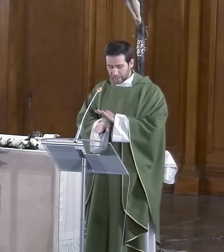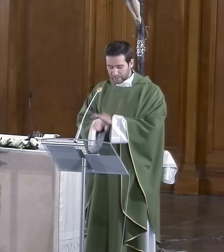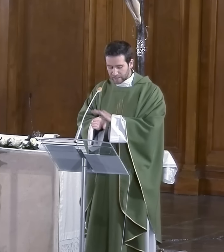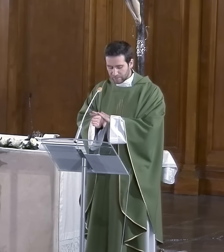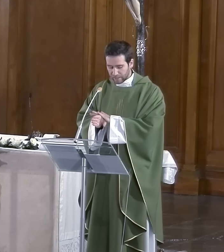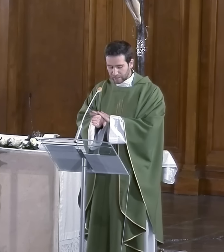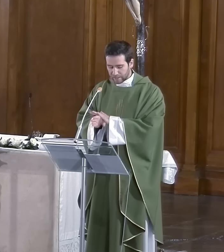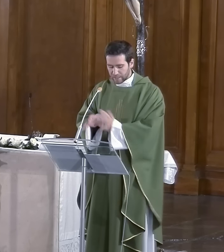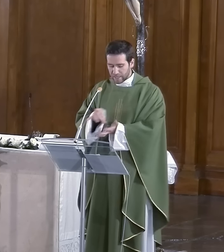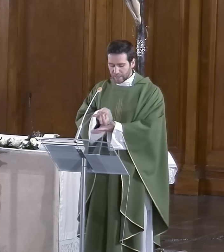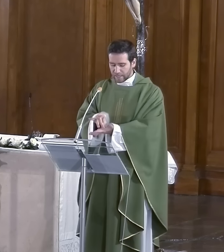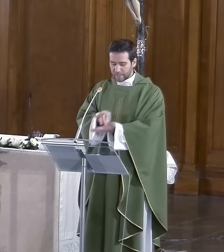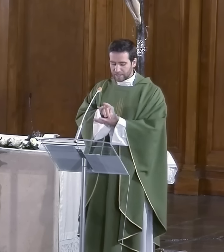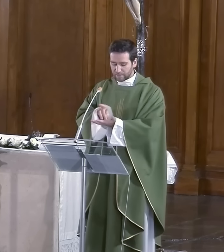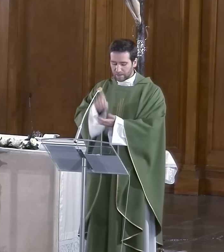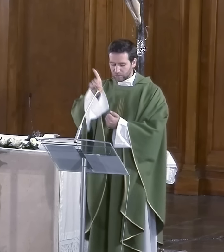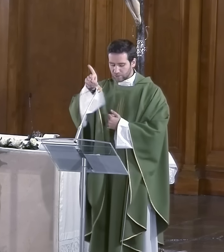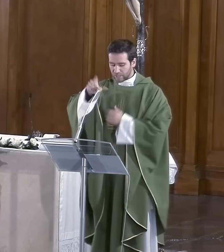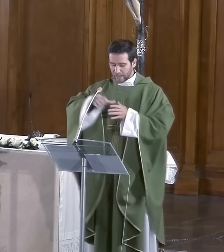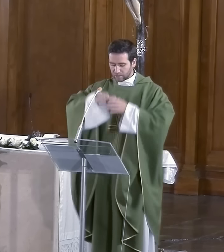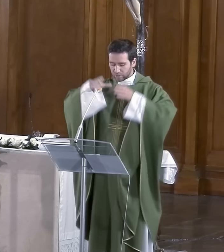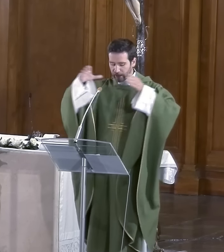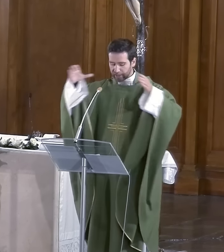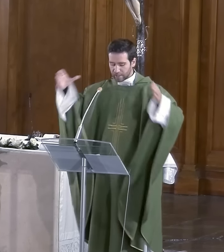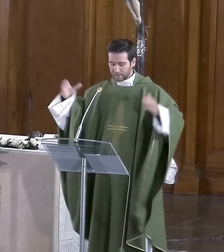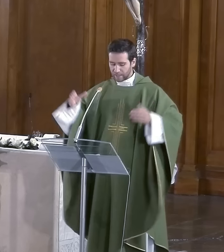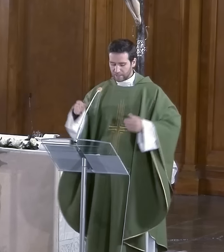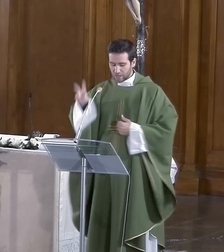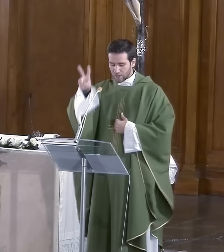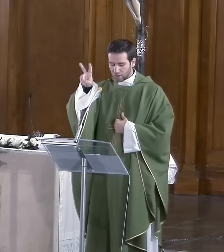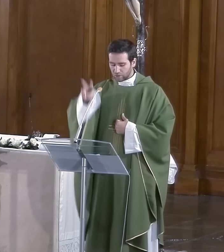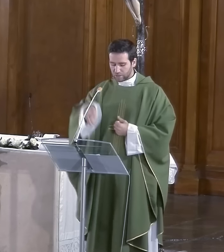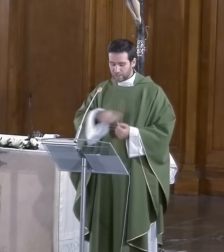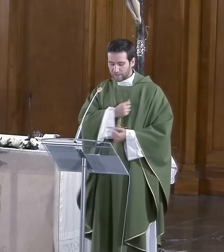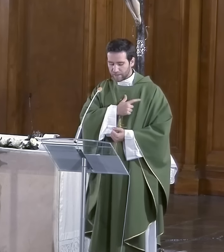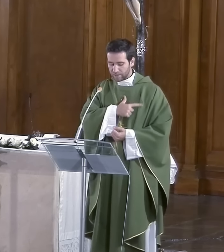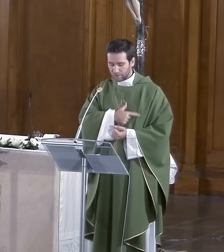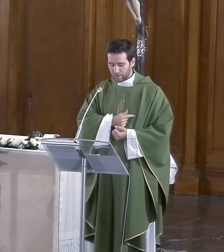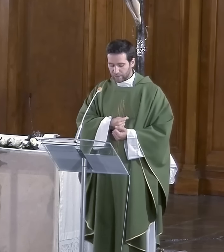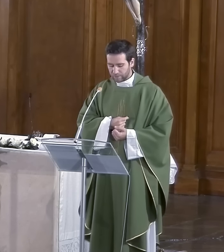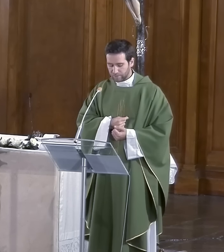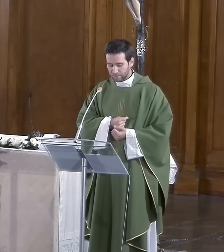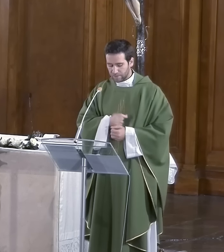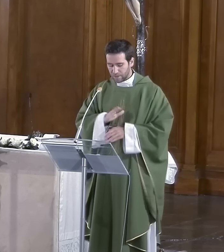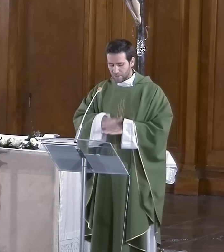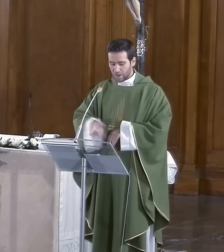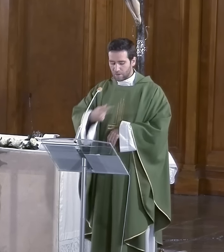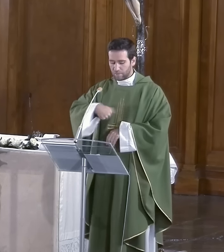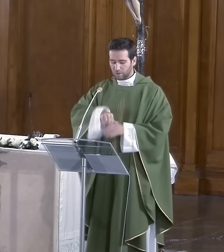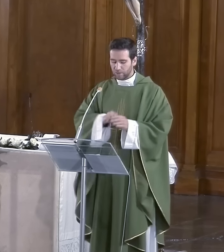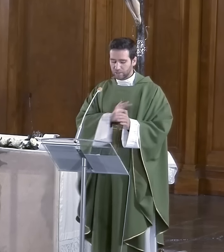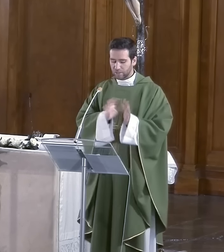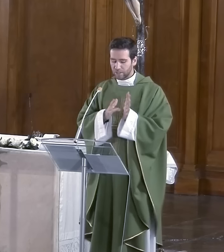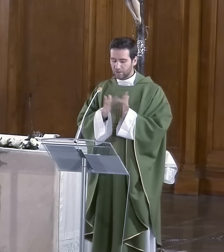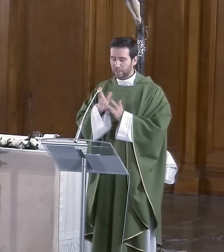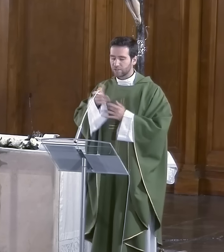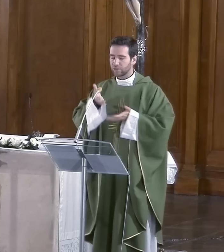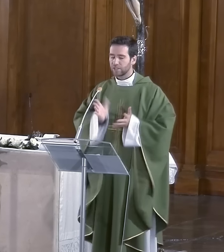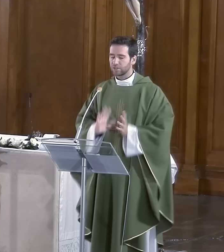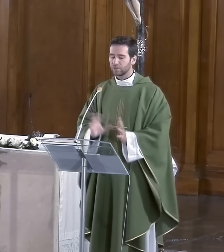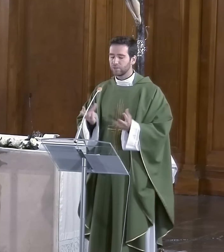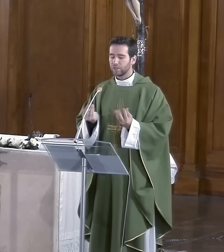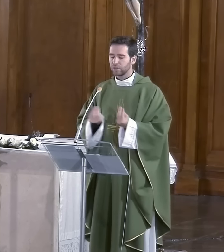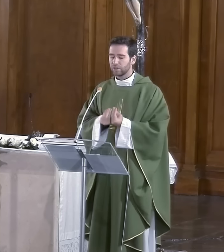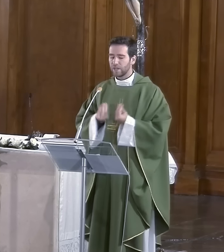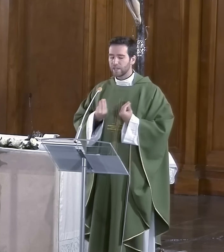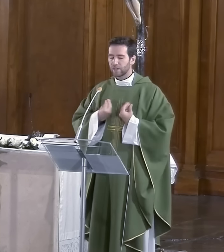y estable, y sirvamos a tu grandeza con sincero corazón. Por nuestro Señor Jesucristo,